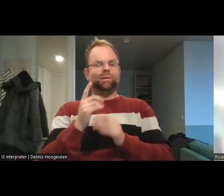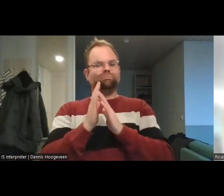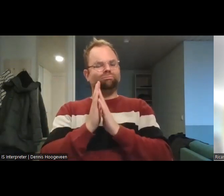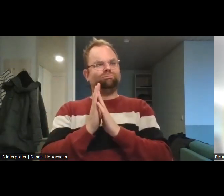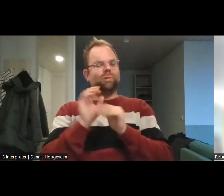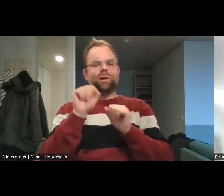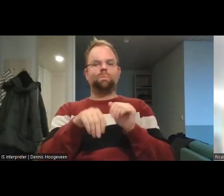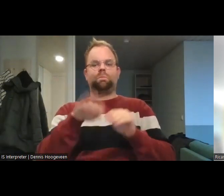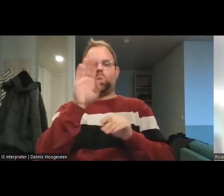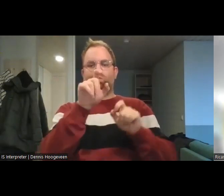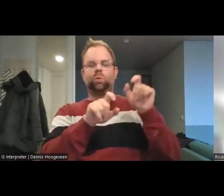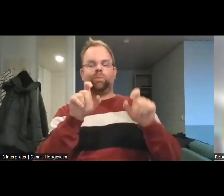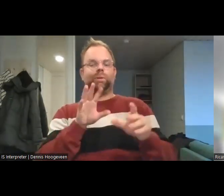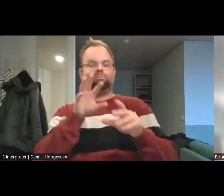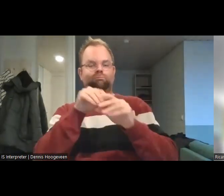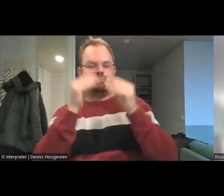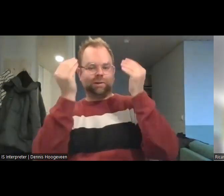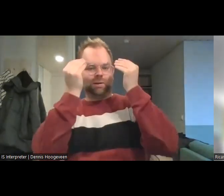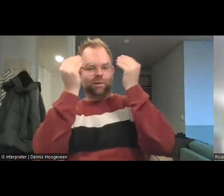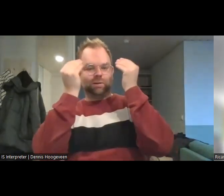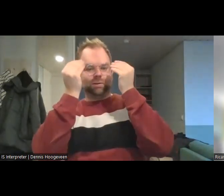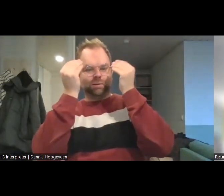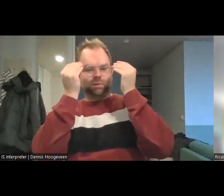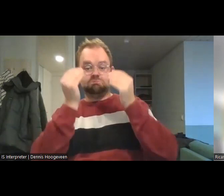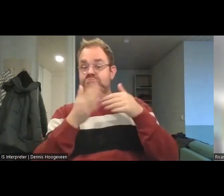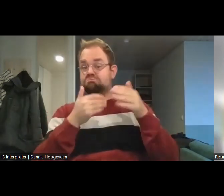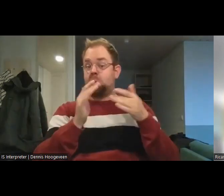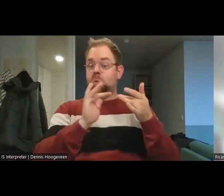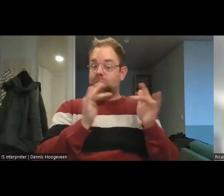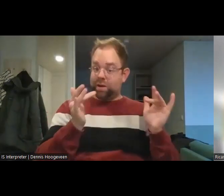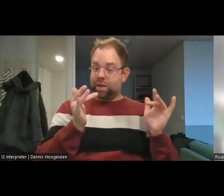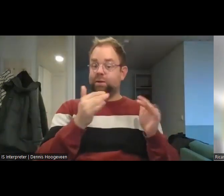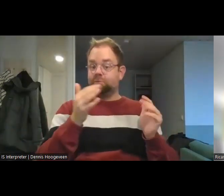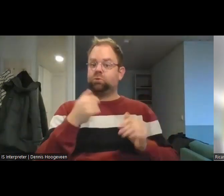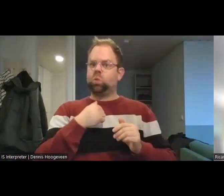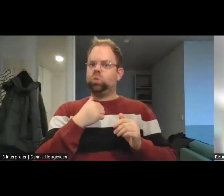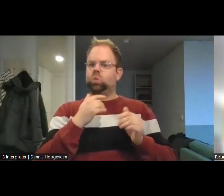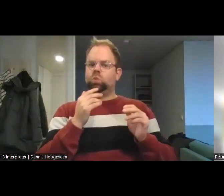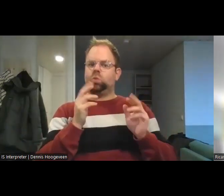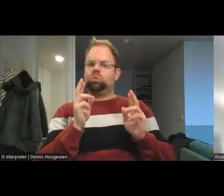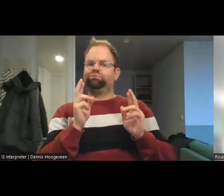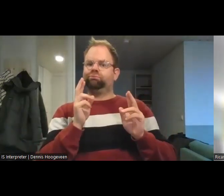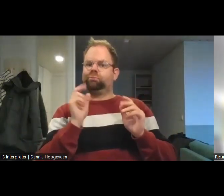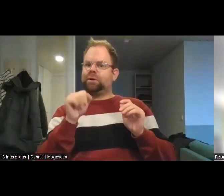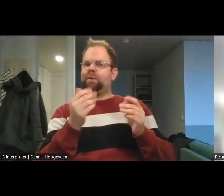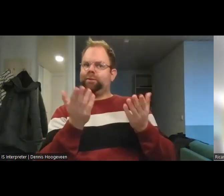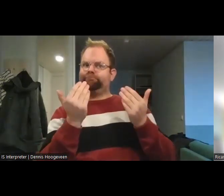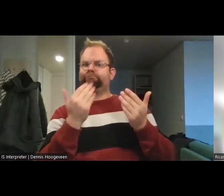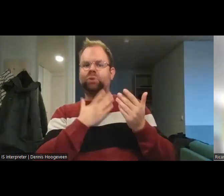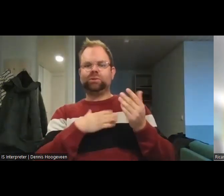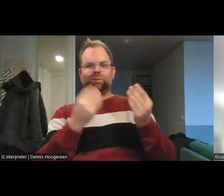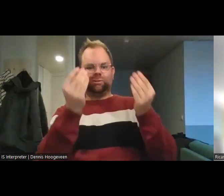processus d'apprentissage en ligne existent pour nous, je l'apprécierais beaucoup parce que cela nous aiderait à renforcer